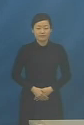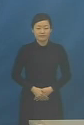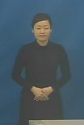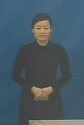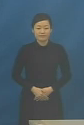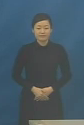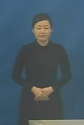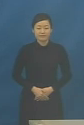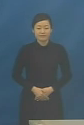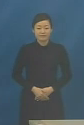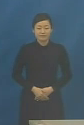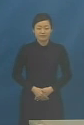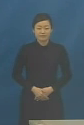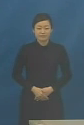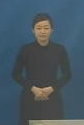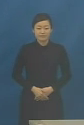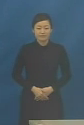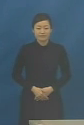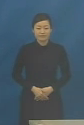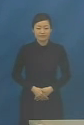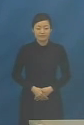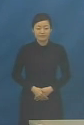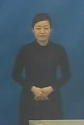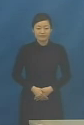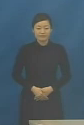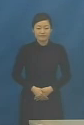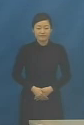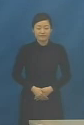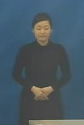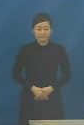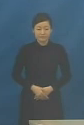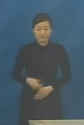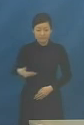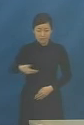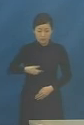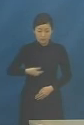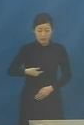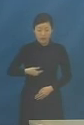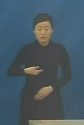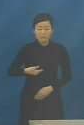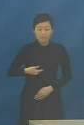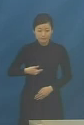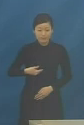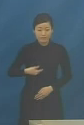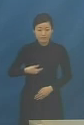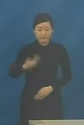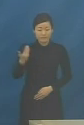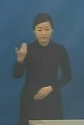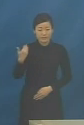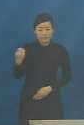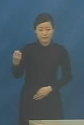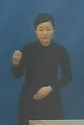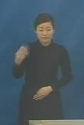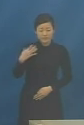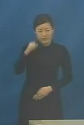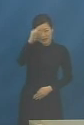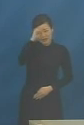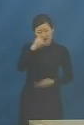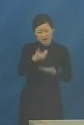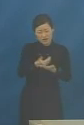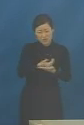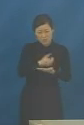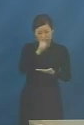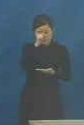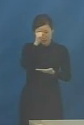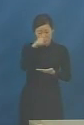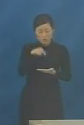では各社さんお願いいたしますあ nhk の小山です先ほどありました後遺症の件について伺いますまあ